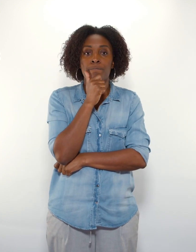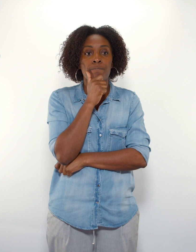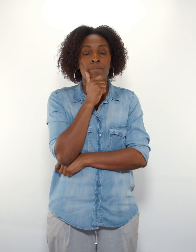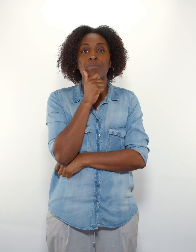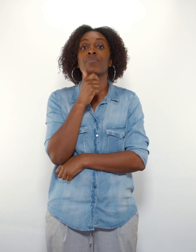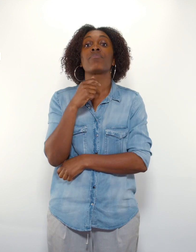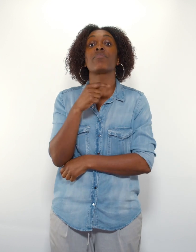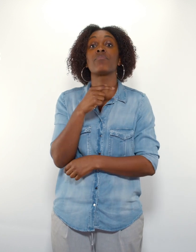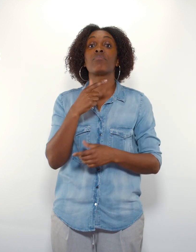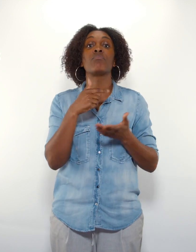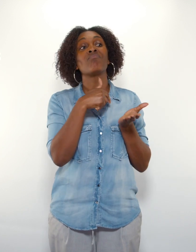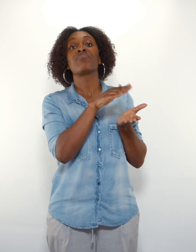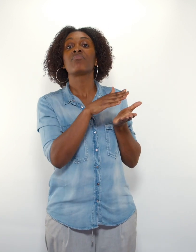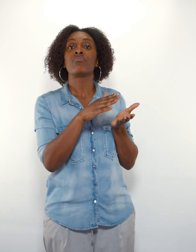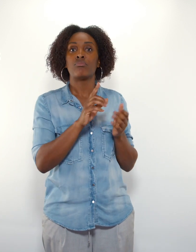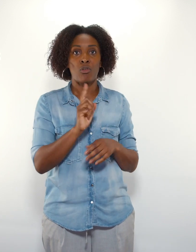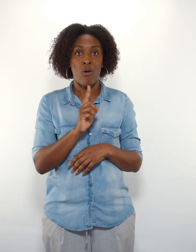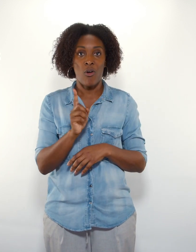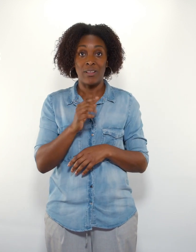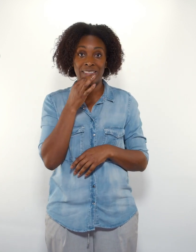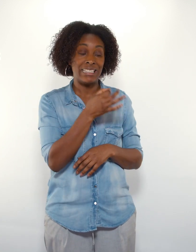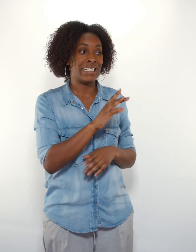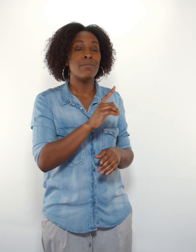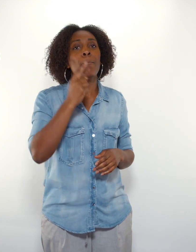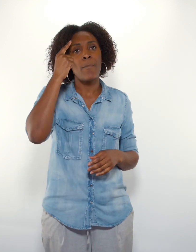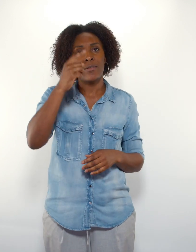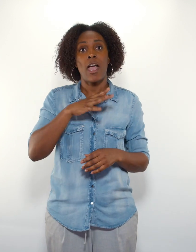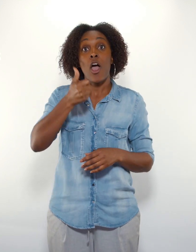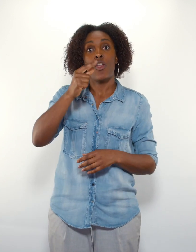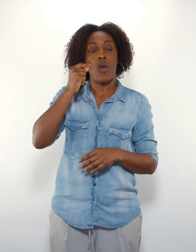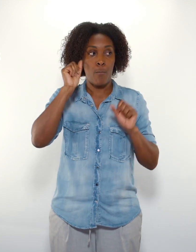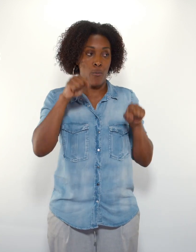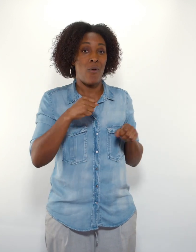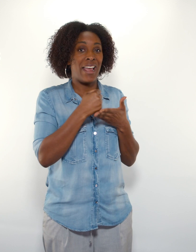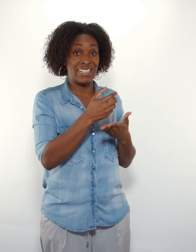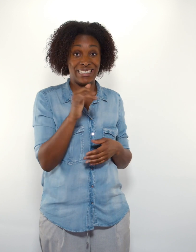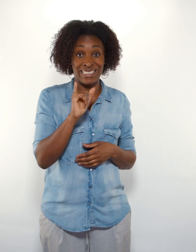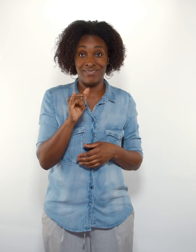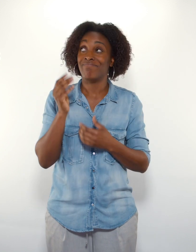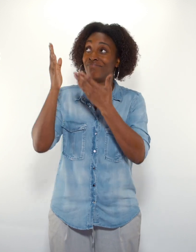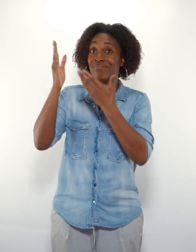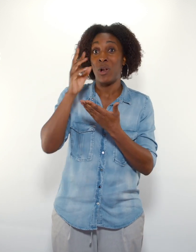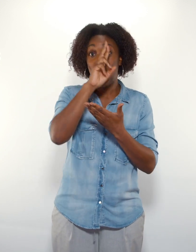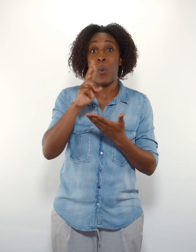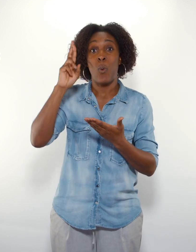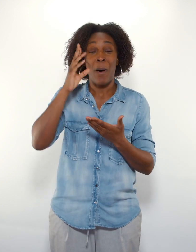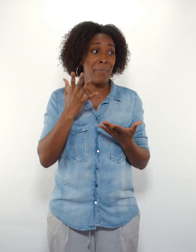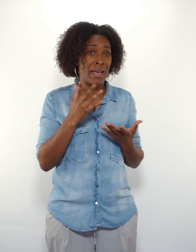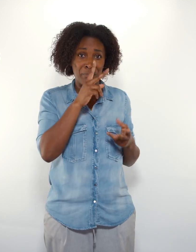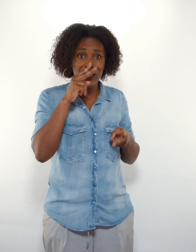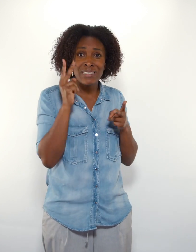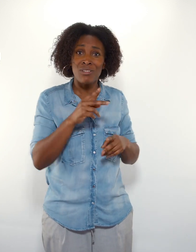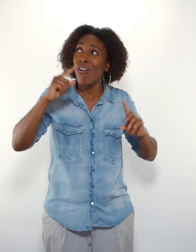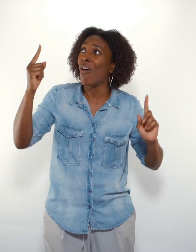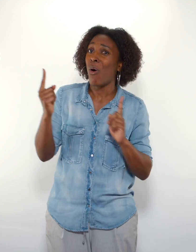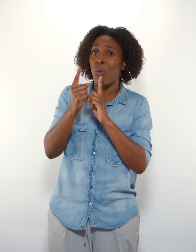au lieu de le retourner du revers de la main, de le rejeter, il lui dit « Il y a un seul homme qui pourrait t'aider, et c'est le roi. » Mais un paysan ne peut